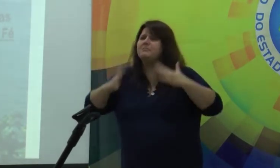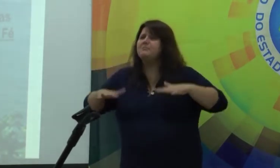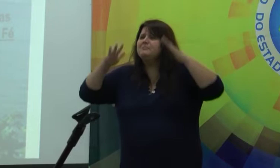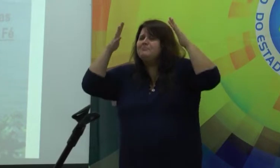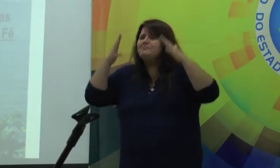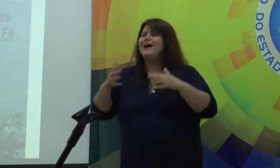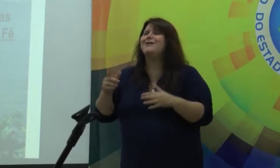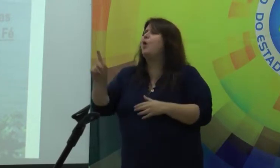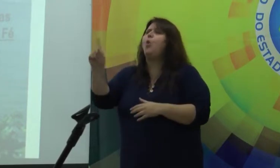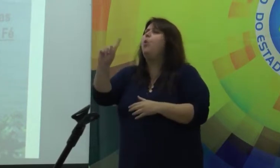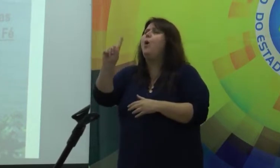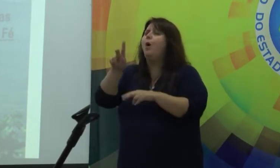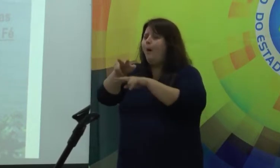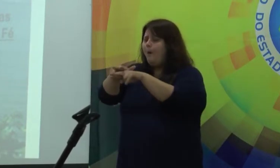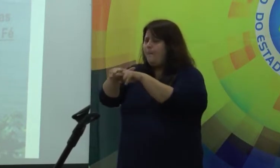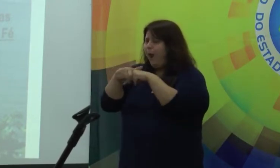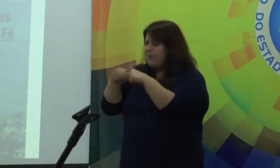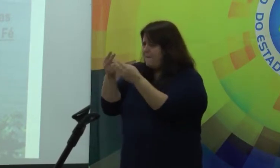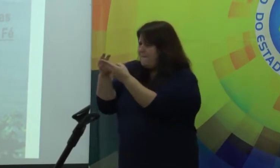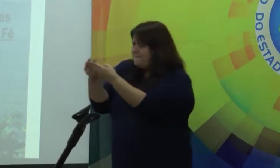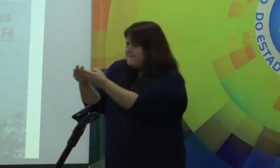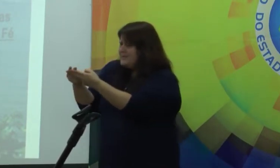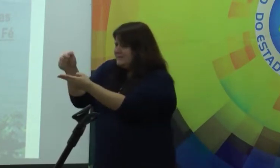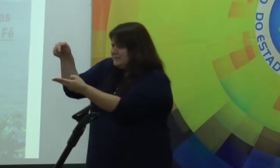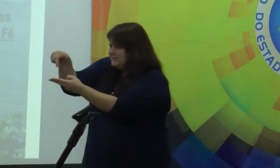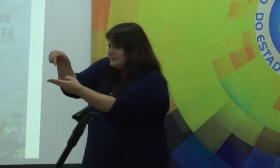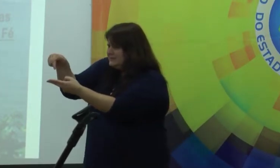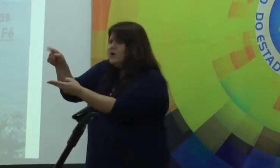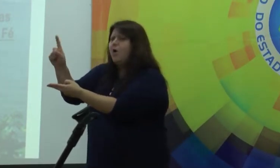eu pedia paciência, tudo bem, recebi a passe.